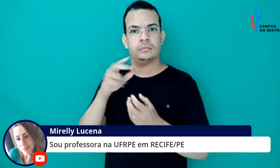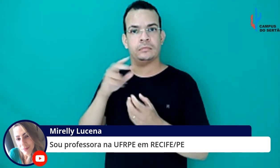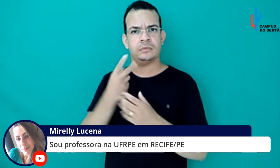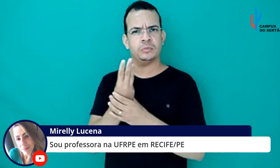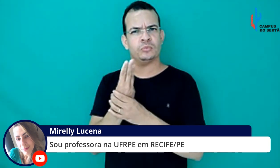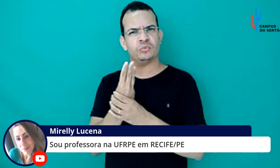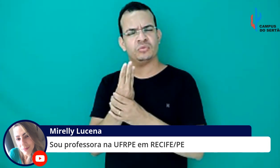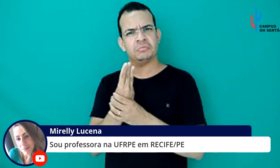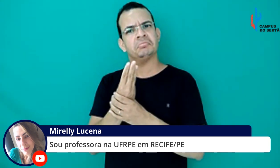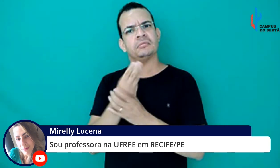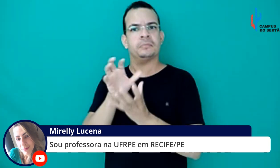professora